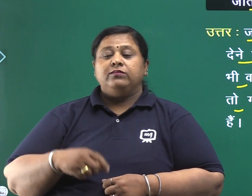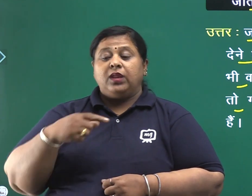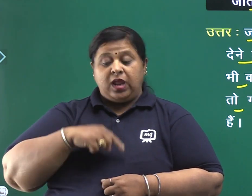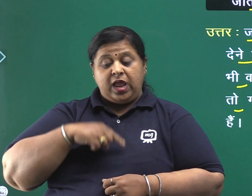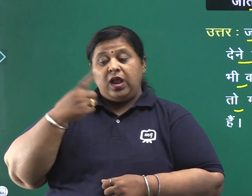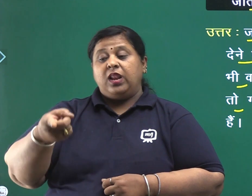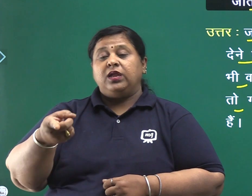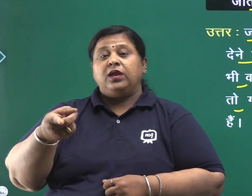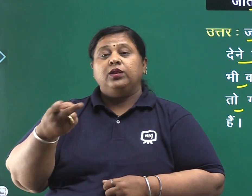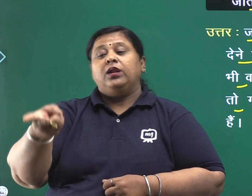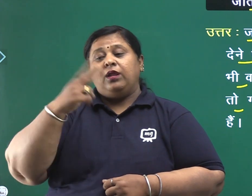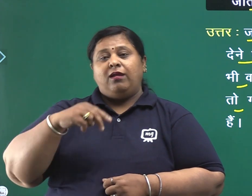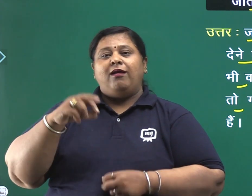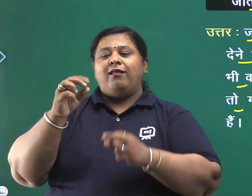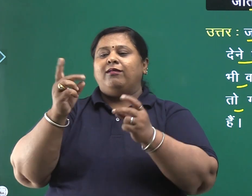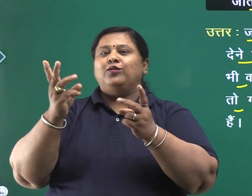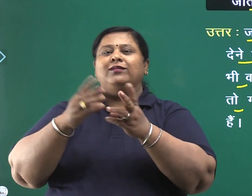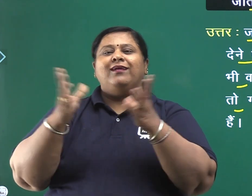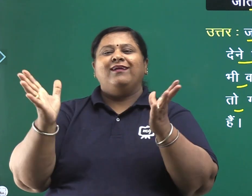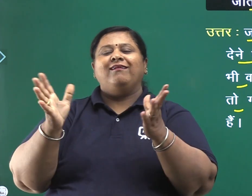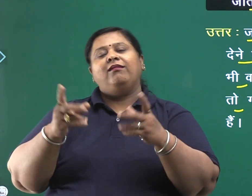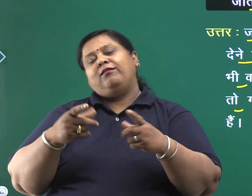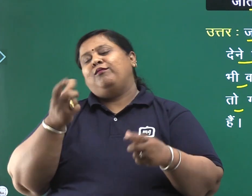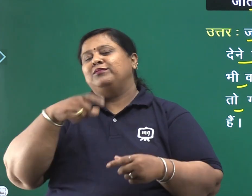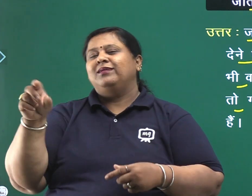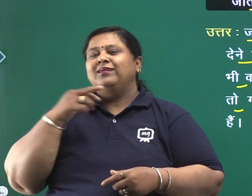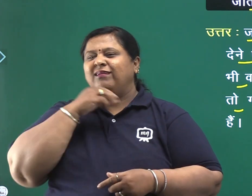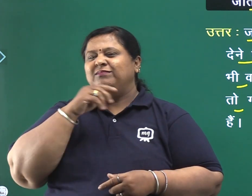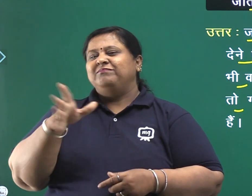एक गाली की अनेक गालियाँ हो जाती है।